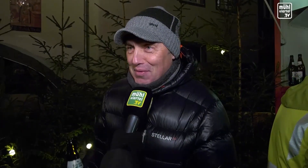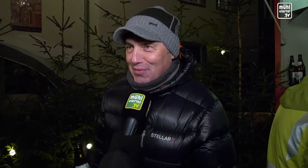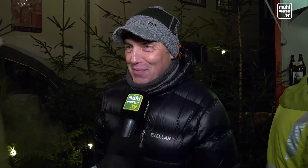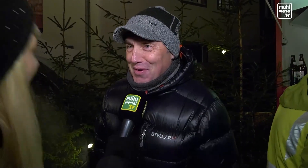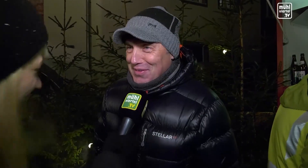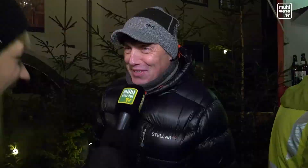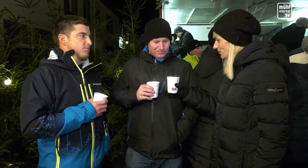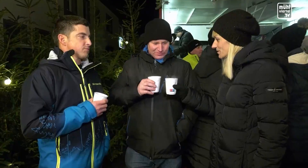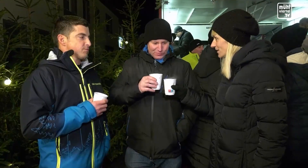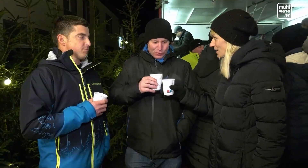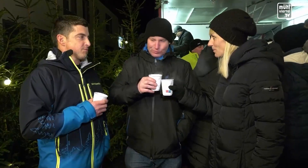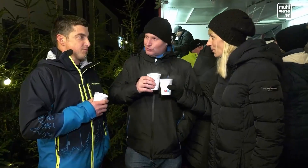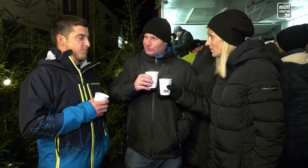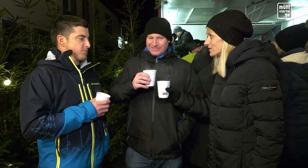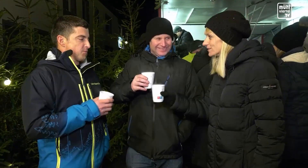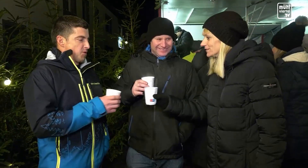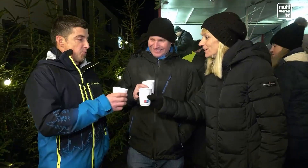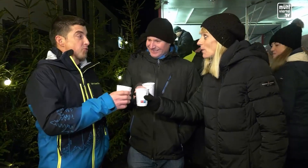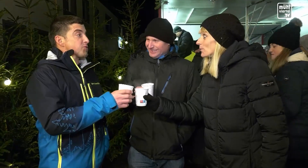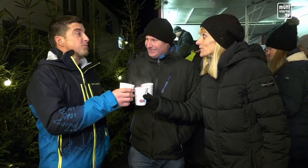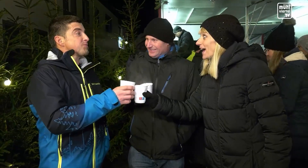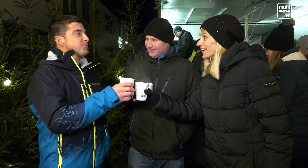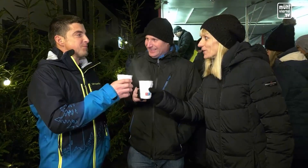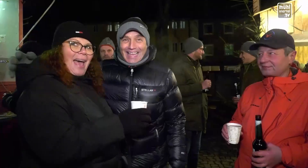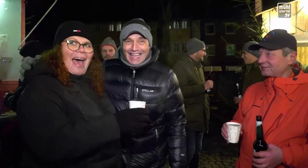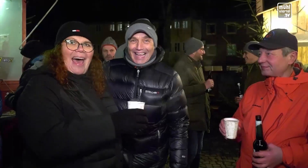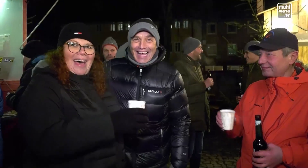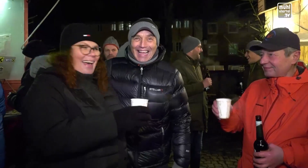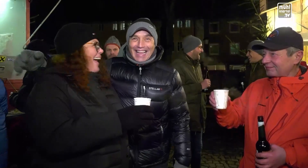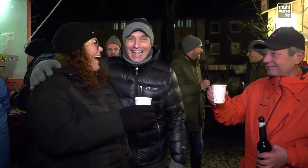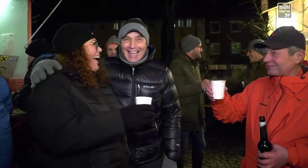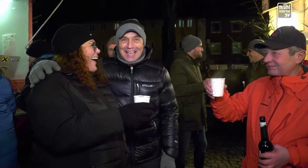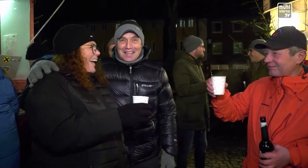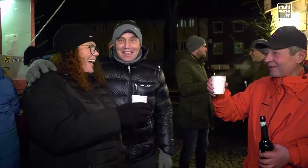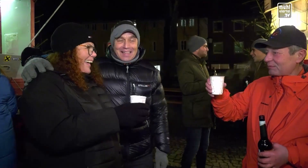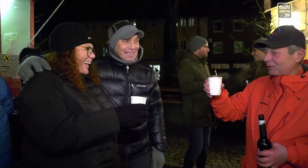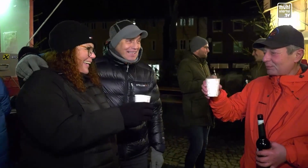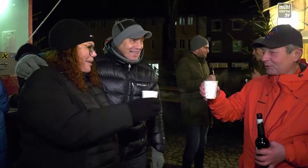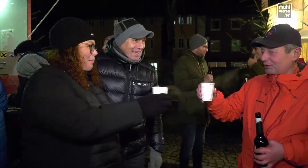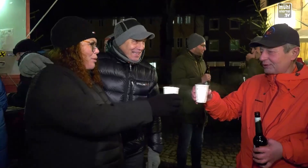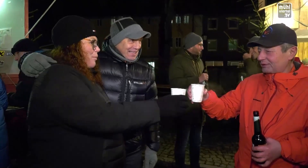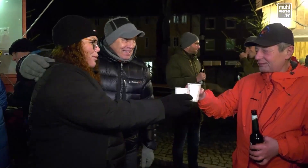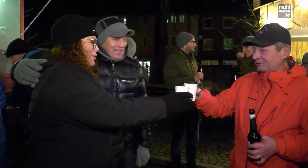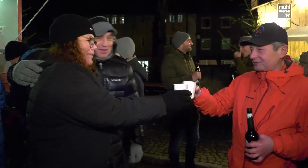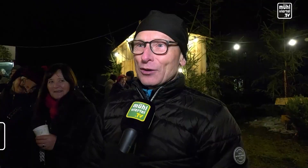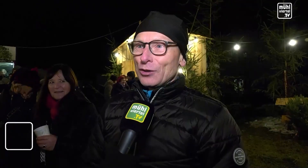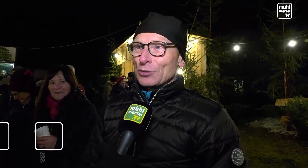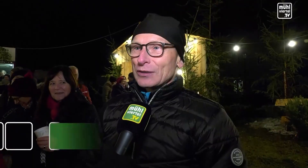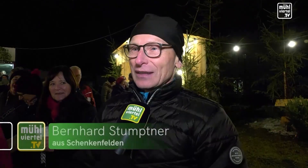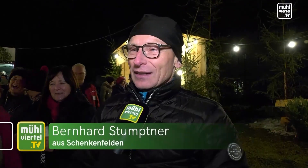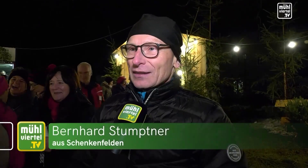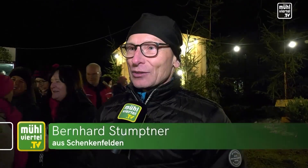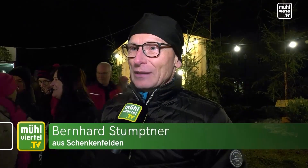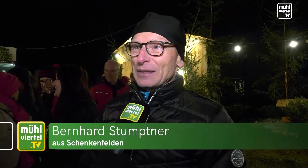komme da halbes Film, also muss es etwas Besonderes sein, sonst war es auch nicht da, gell? Erstens ist es eine Veranstaltung in meinem Heimatort